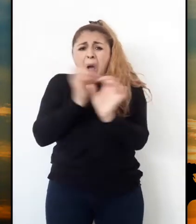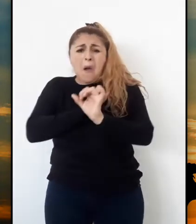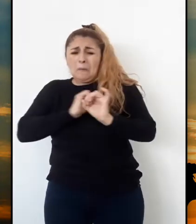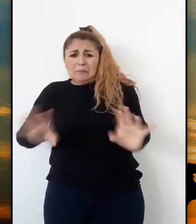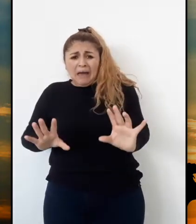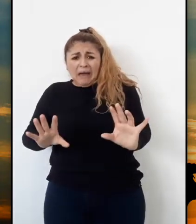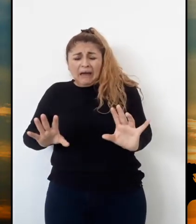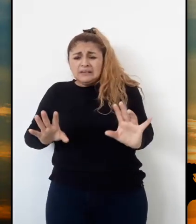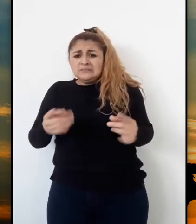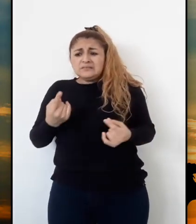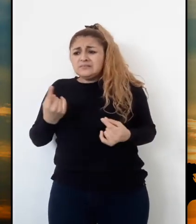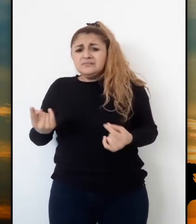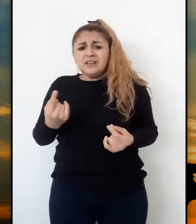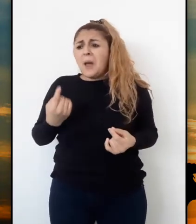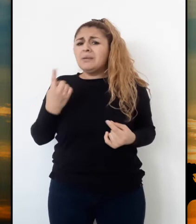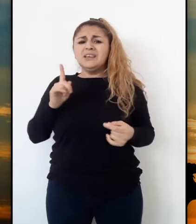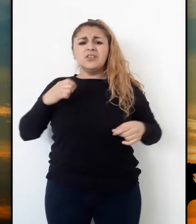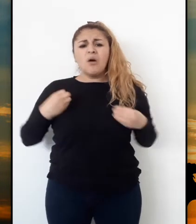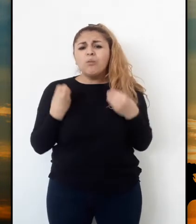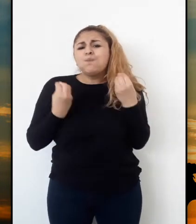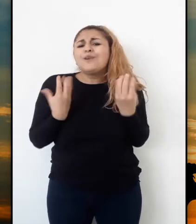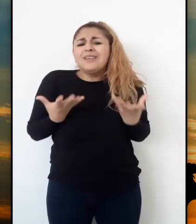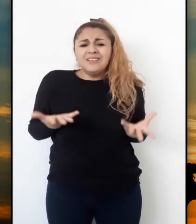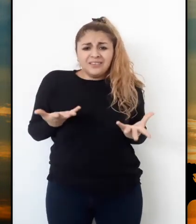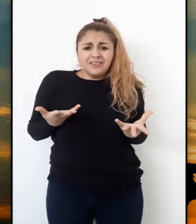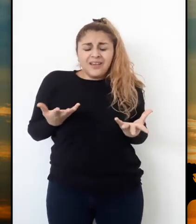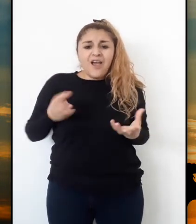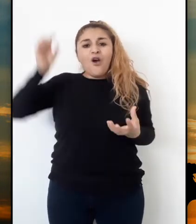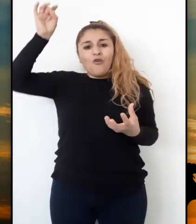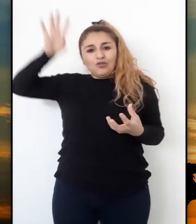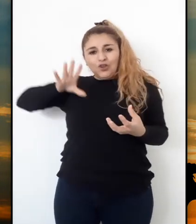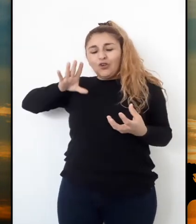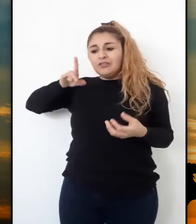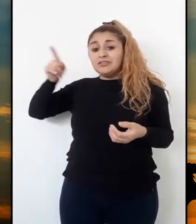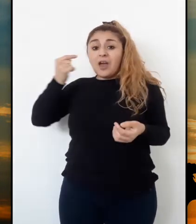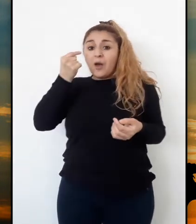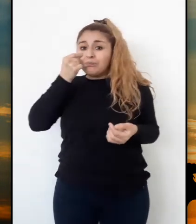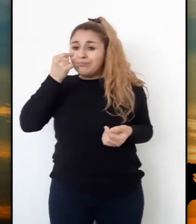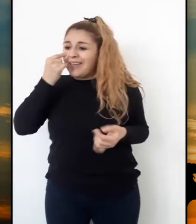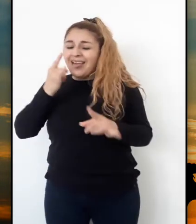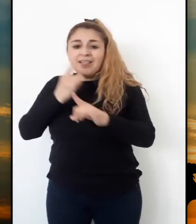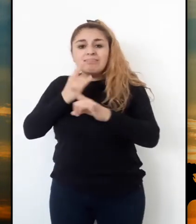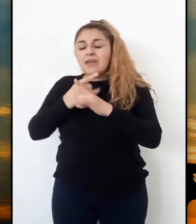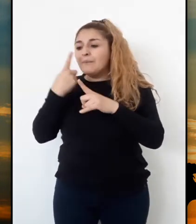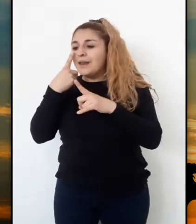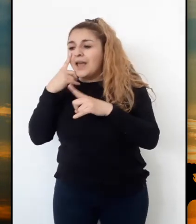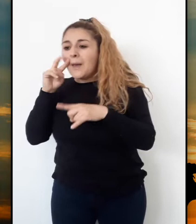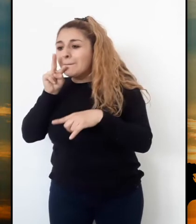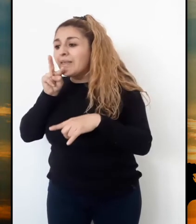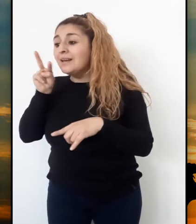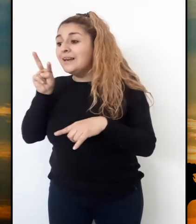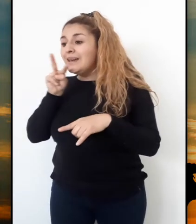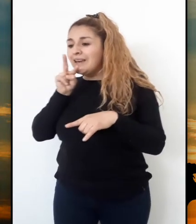soit capable de gouverner et d'administrer un pays. Afin que él sea capaz de gobernar